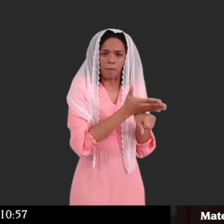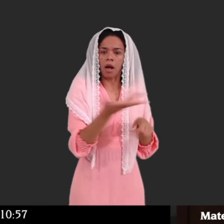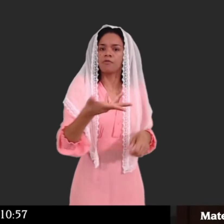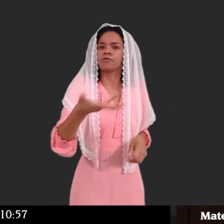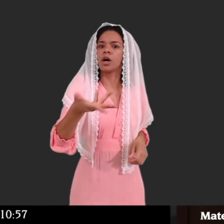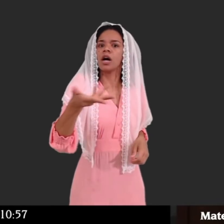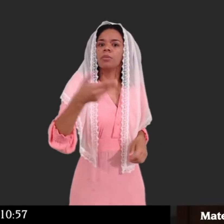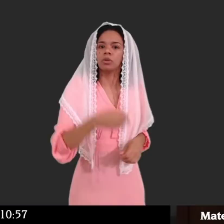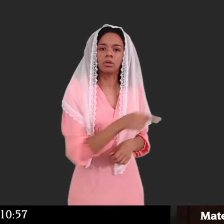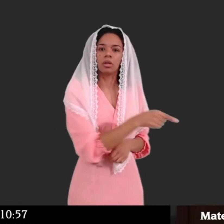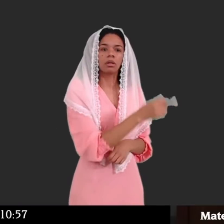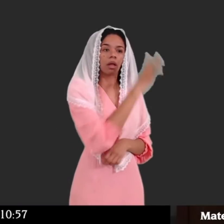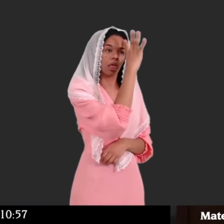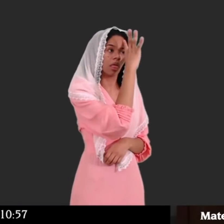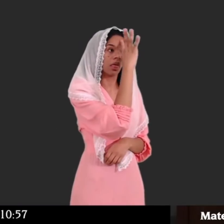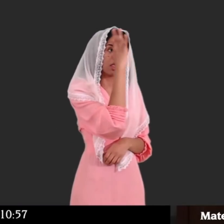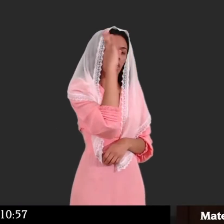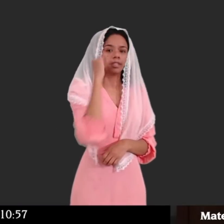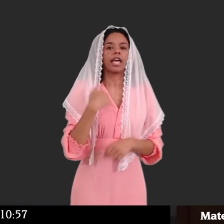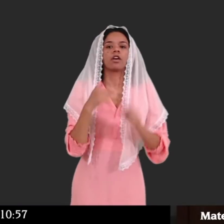Os homens dormiram, mas eu não vou dormir.